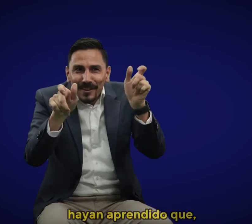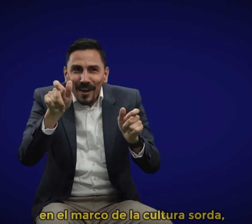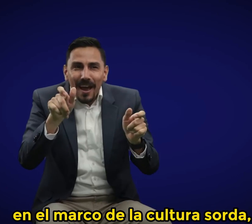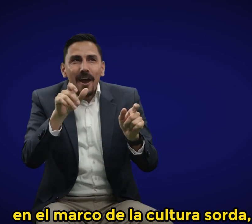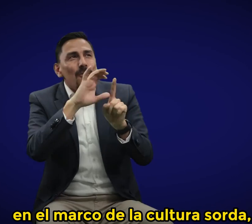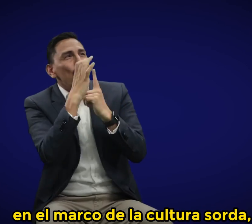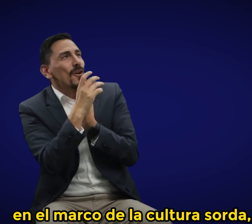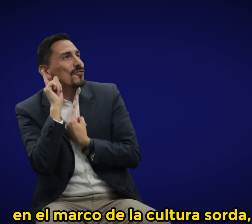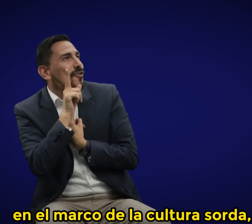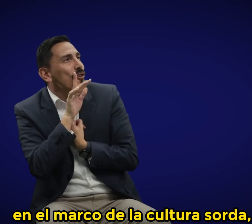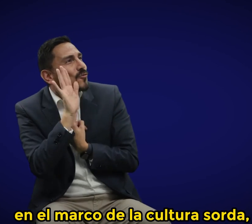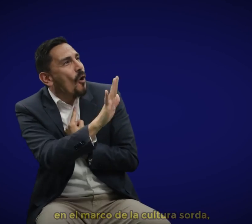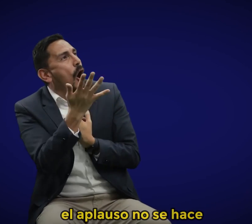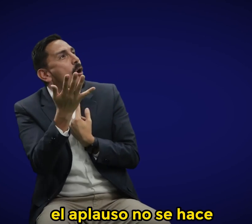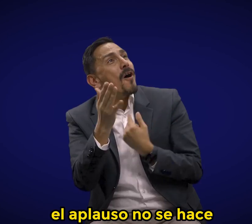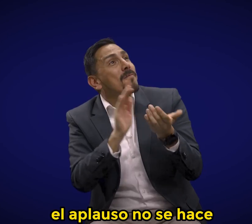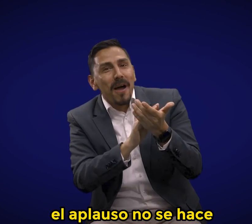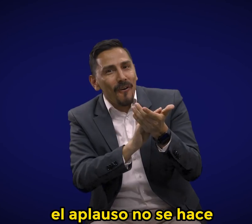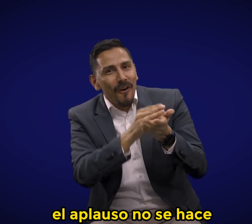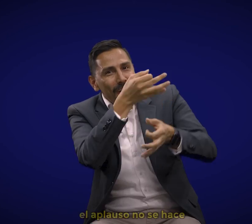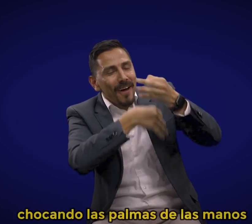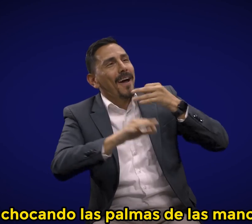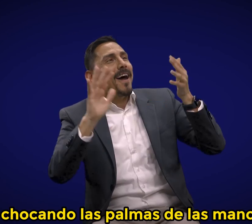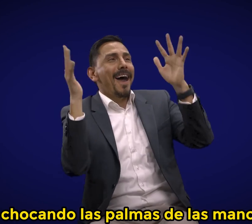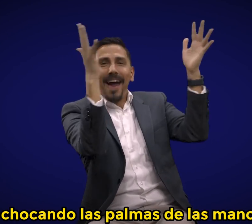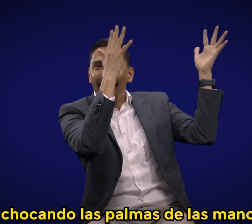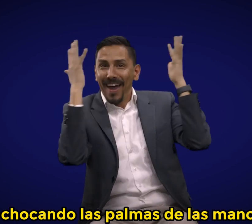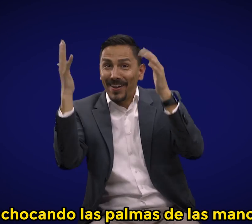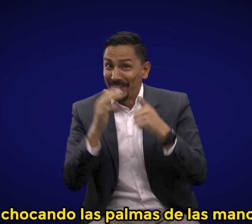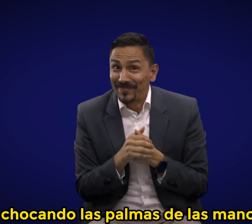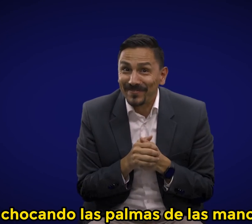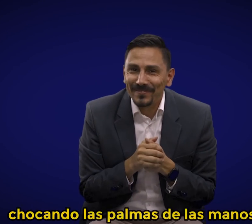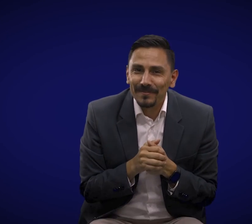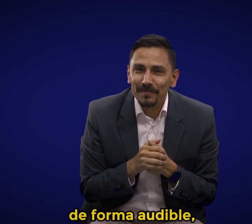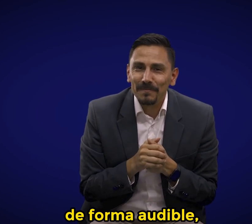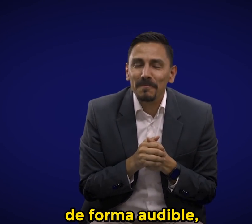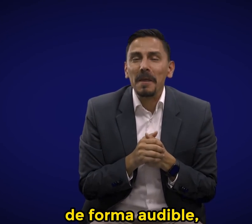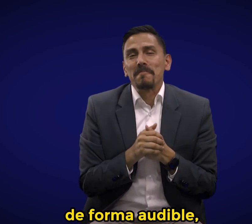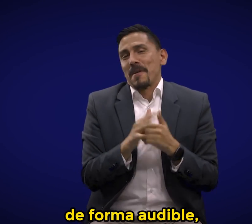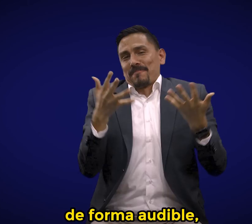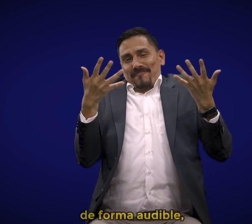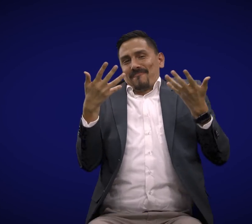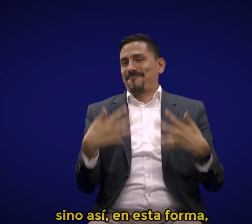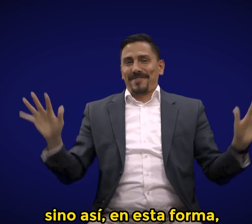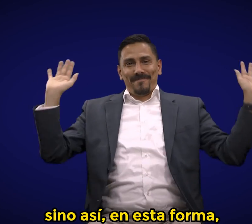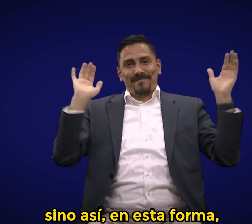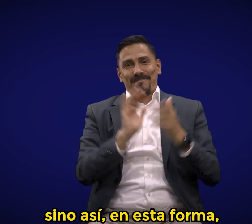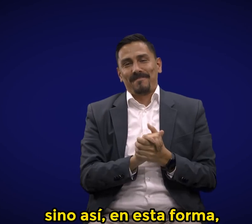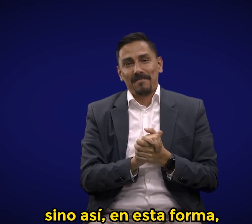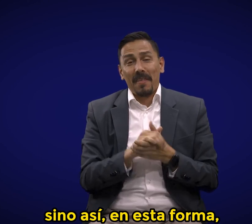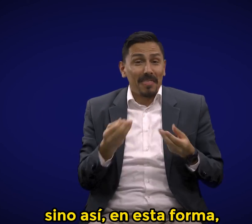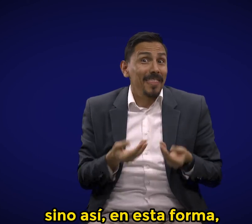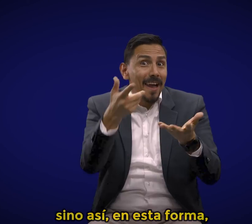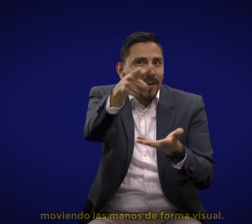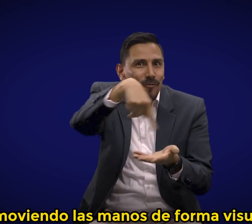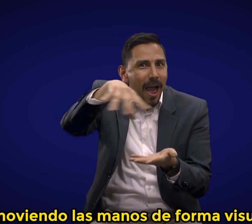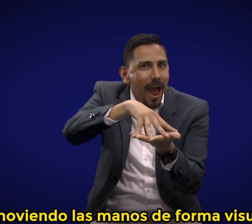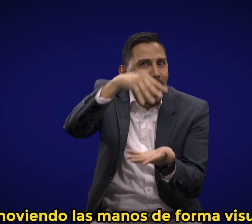que en el marco de la cultura sorda el aplauso no se hace chocando las palmas de las manos de forma audible, sino así en esta forma moviendo las